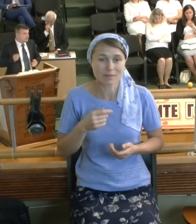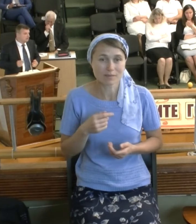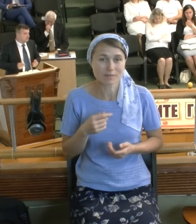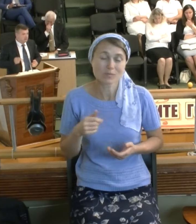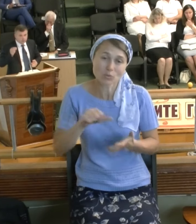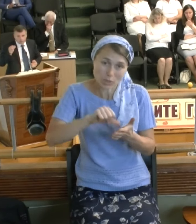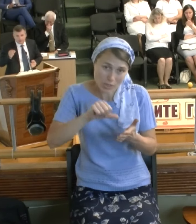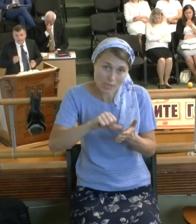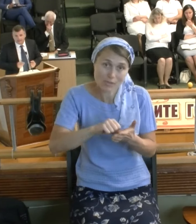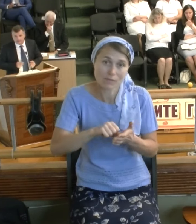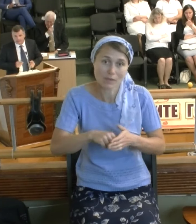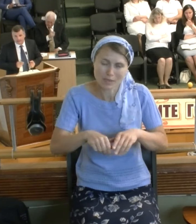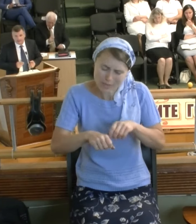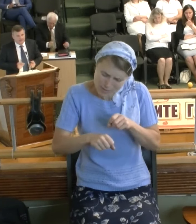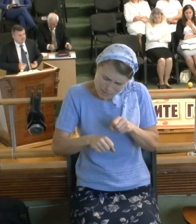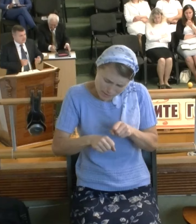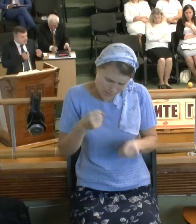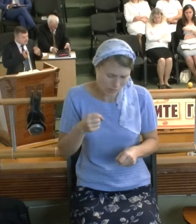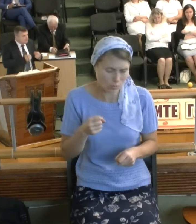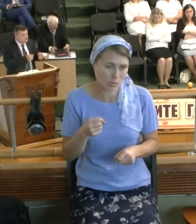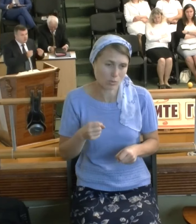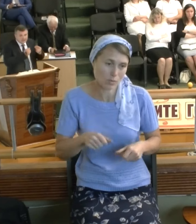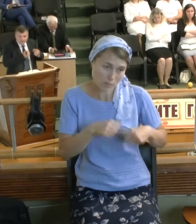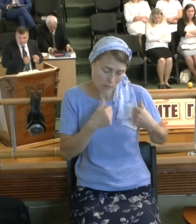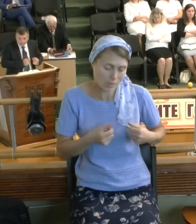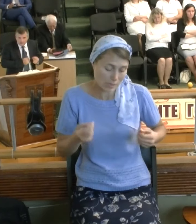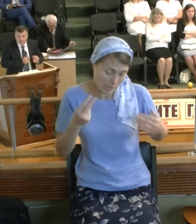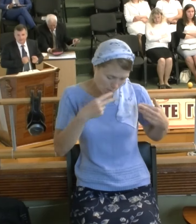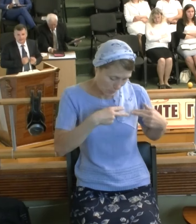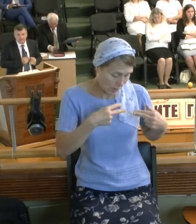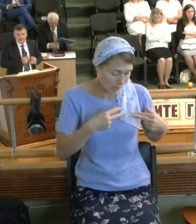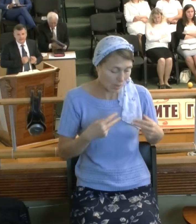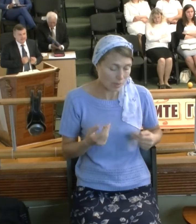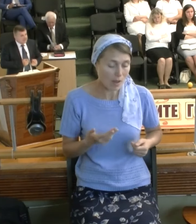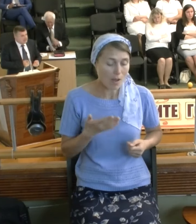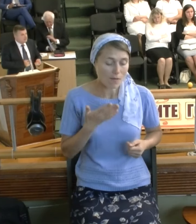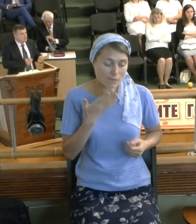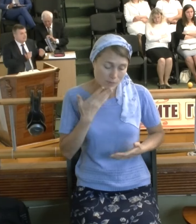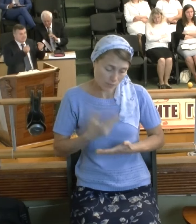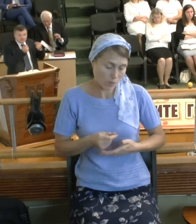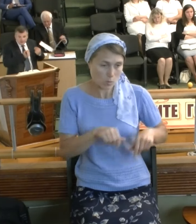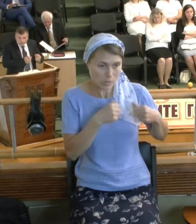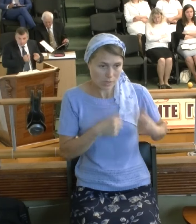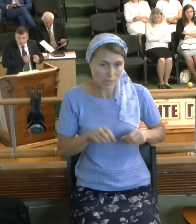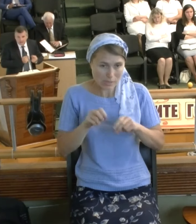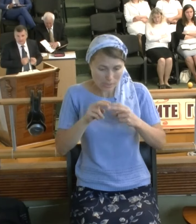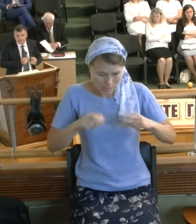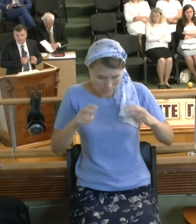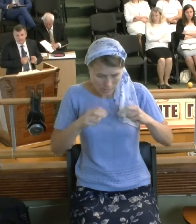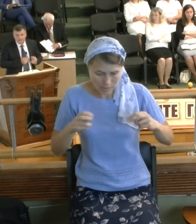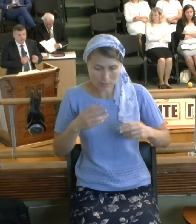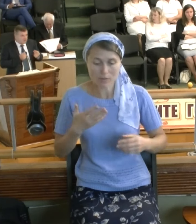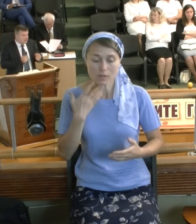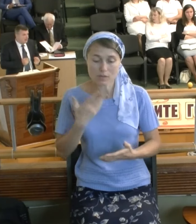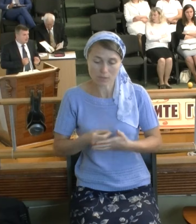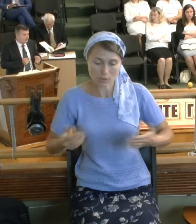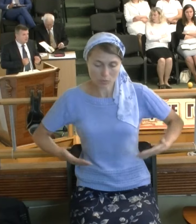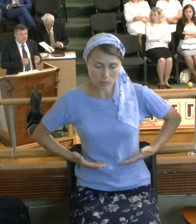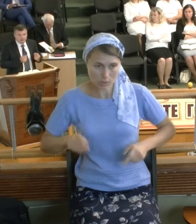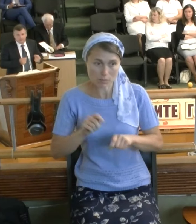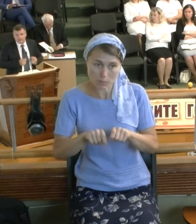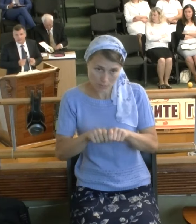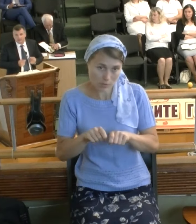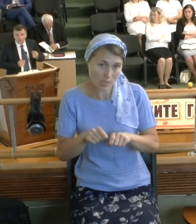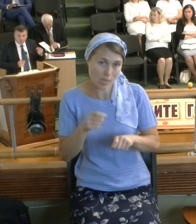мы участвовали в сокрушенных сердцах, заглядывая внутрь своего сердца, исследуя свою жизнь, проверяя